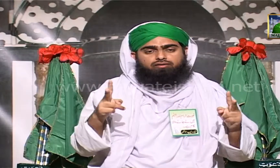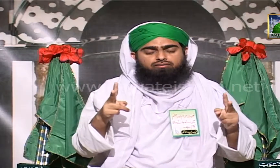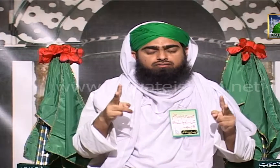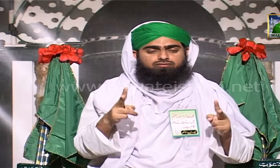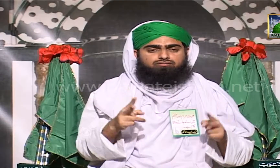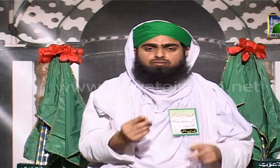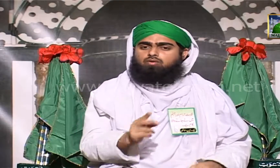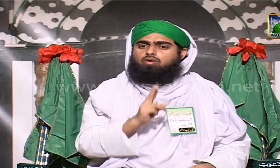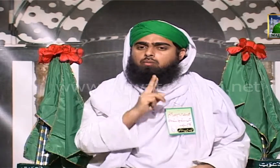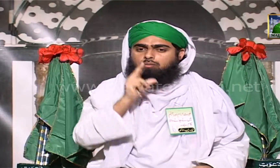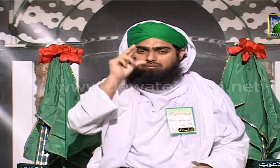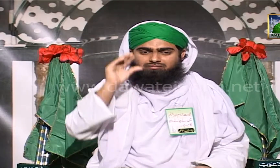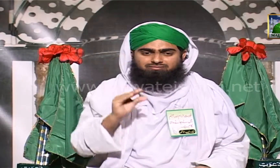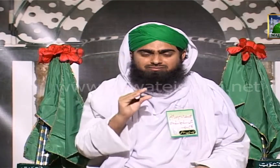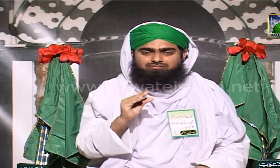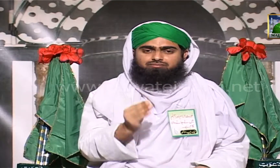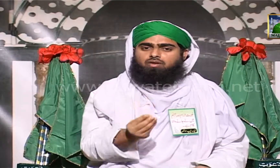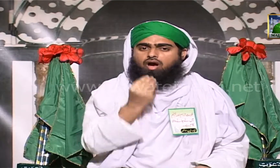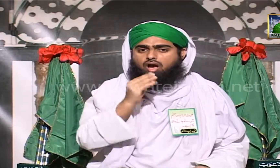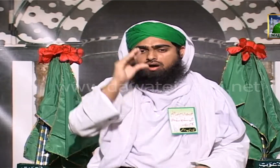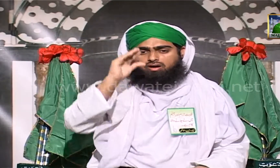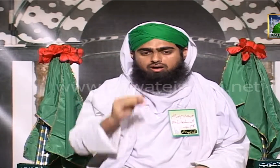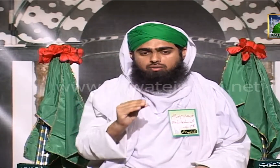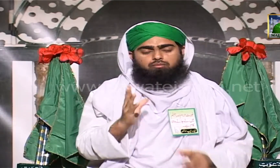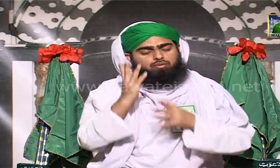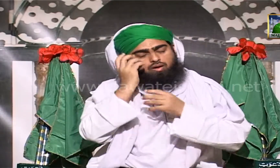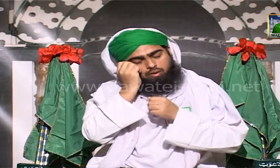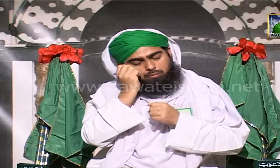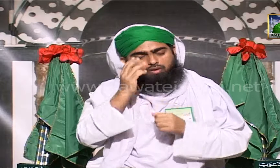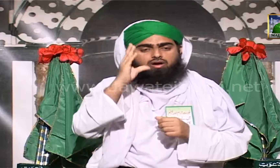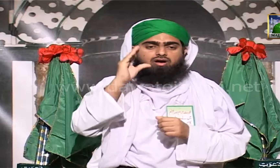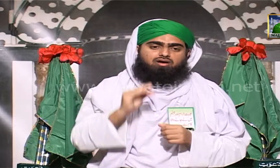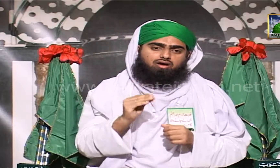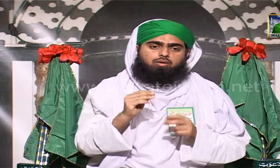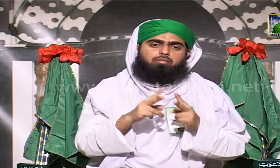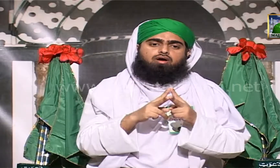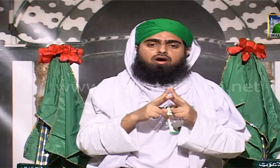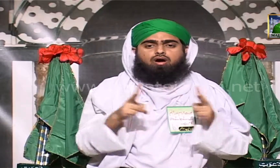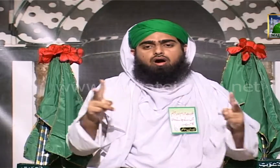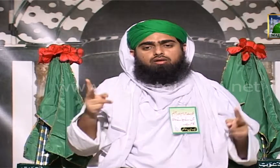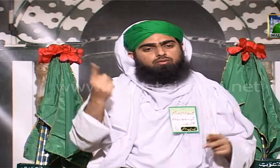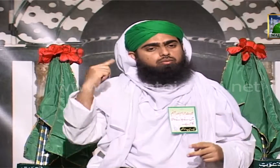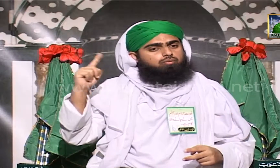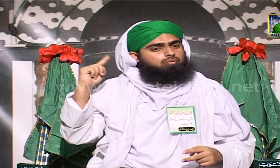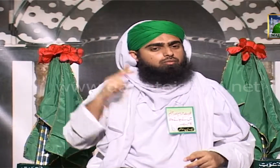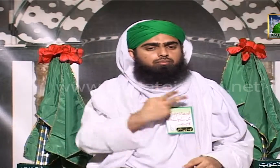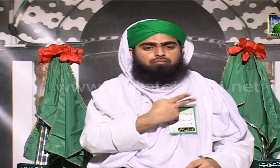کہ تقلیل کلام، تقلیل طعام، تقلیل منام، کم بات کرنا، کم کھانا اور کم سونا،